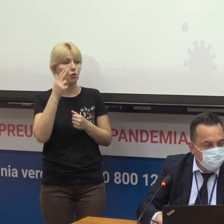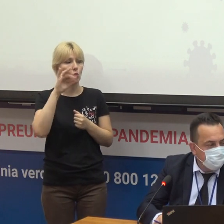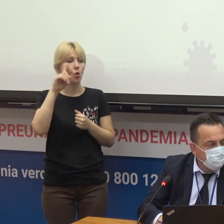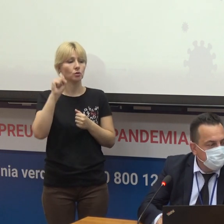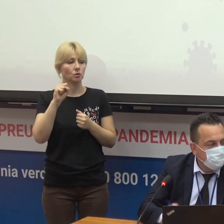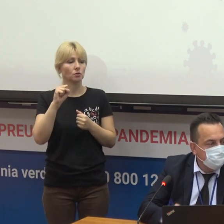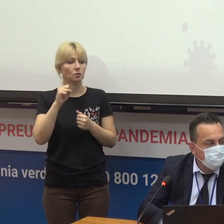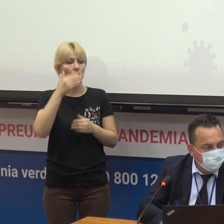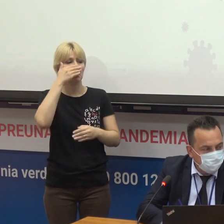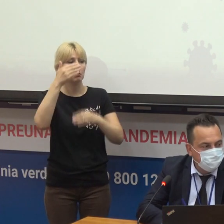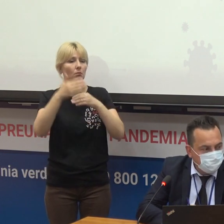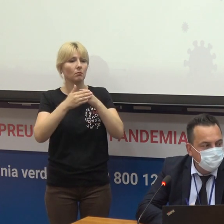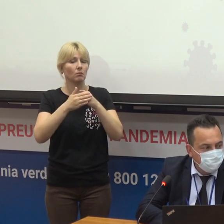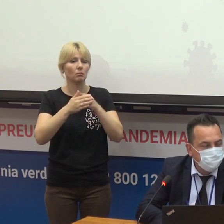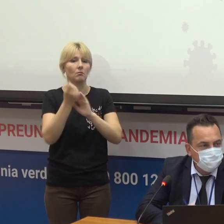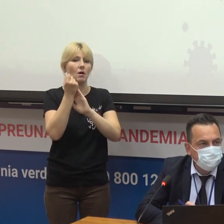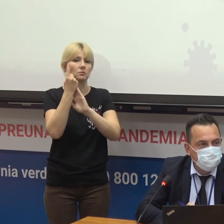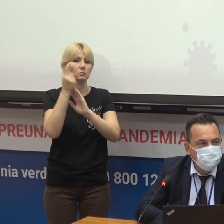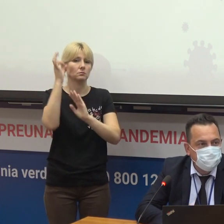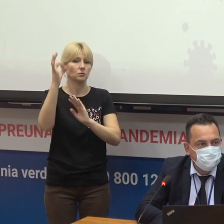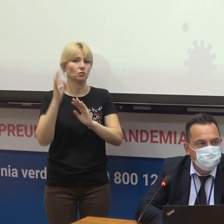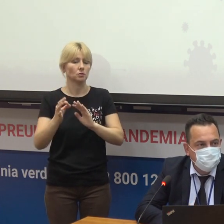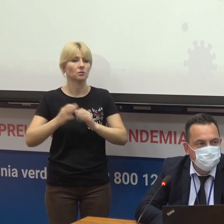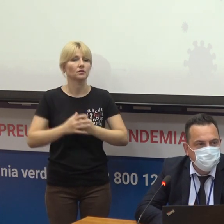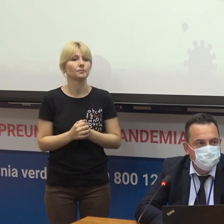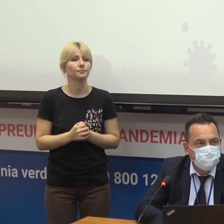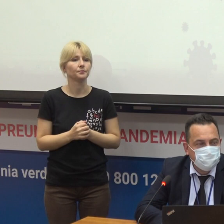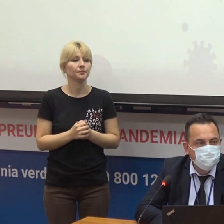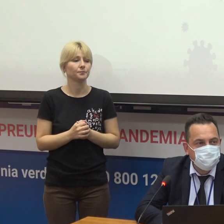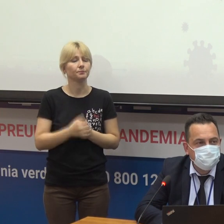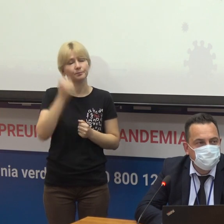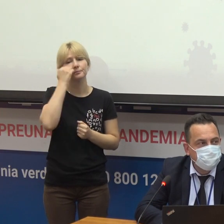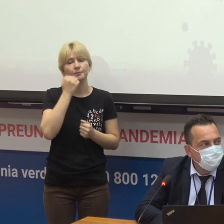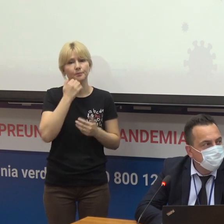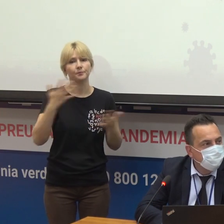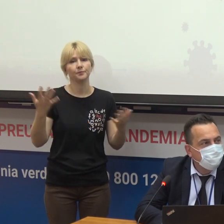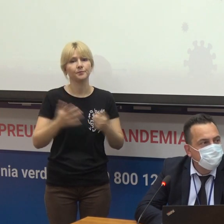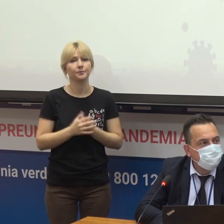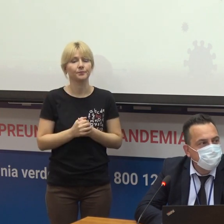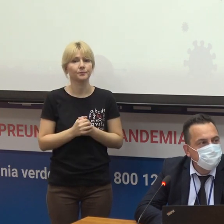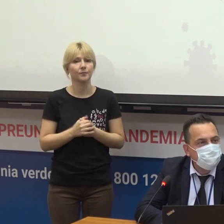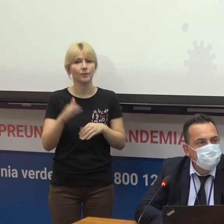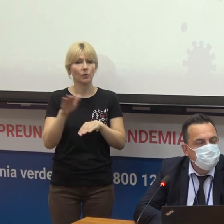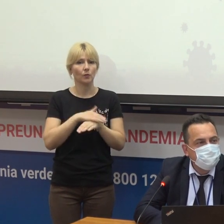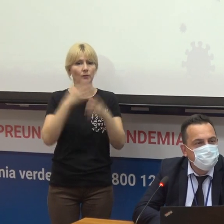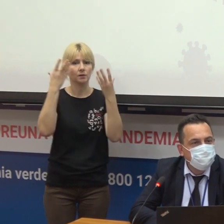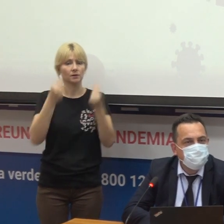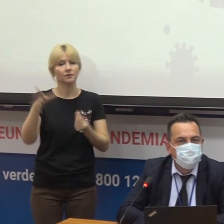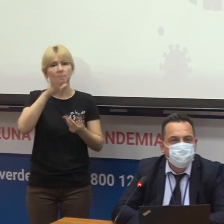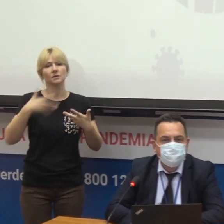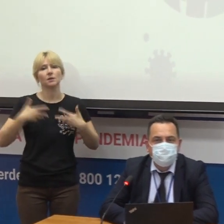cu doza 2 se apropie de 11%. Mulțumesc. Da. Și noi vă mulțumim, vă dorim o zi frumoasă.